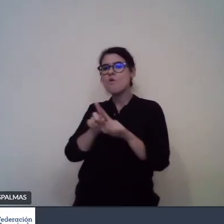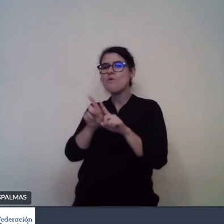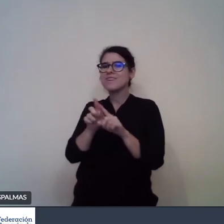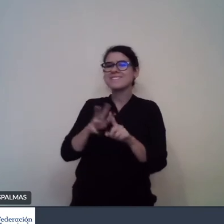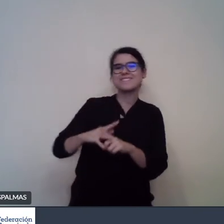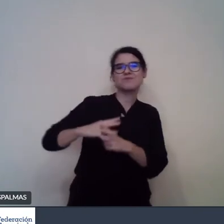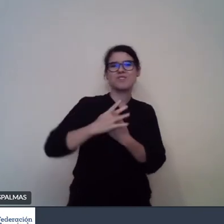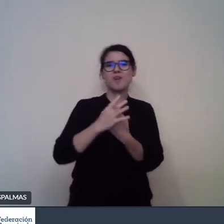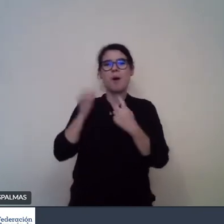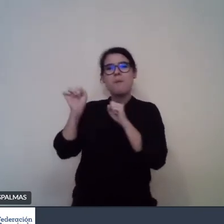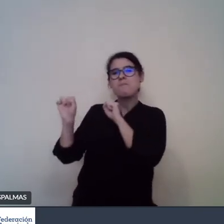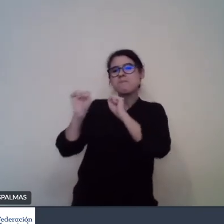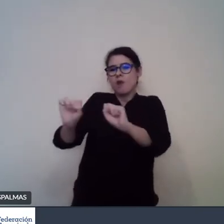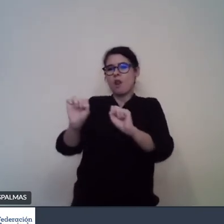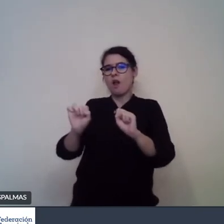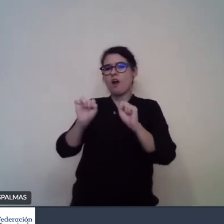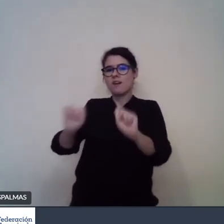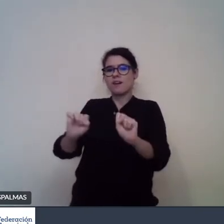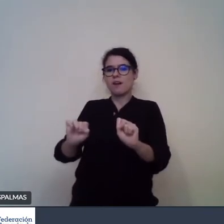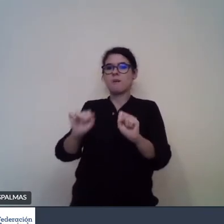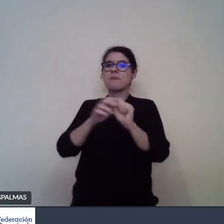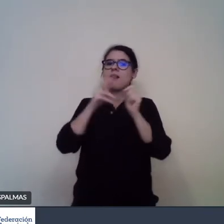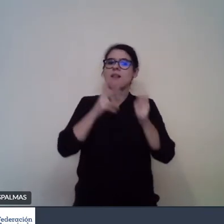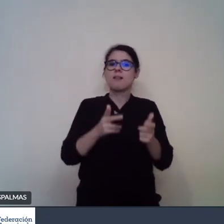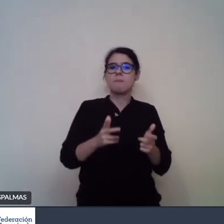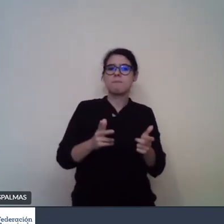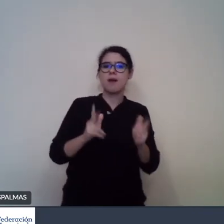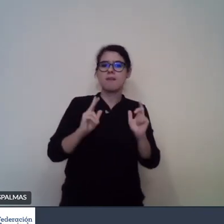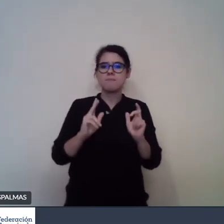y permitir perdón, no es Sermadini.